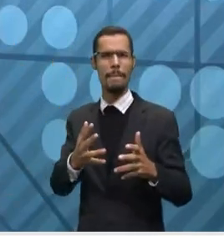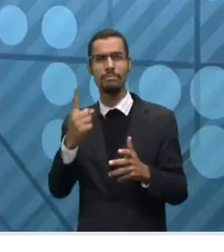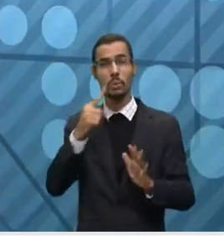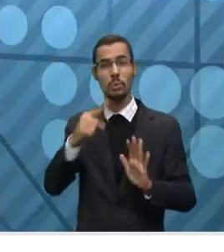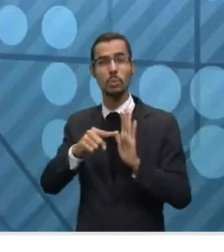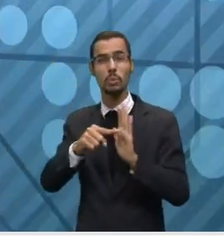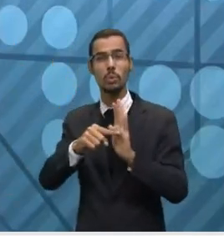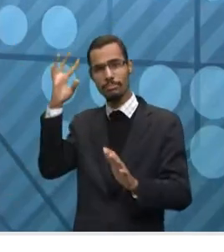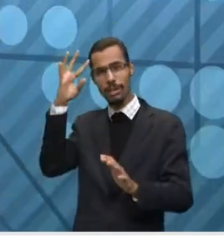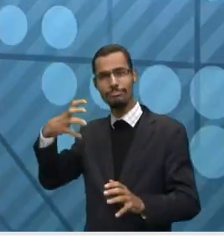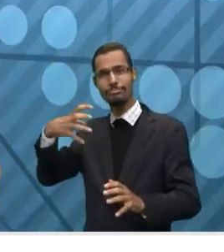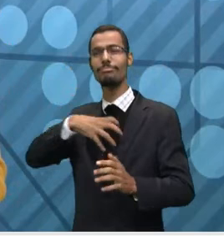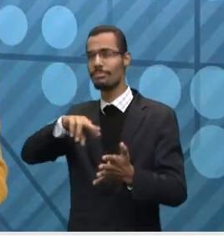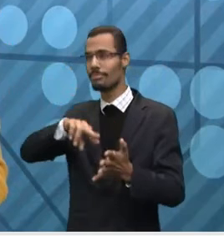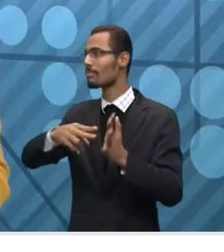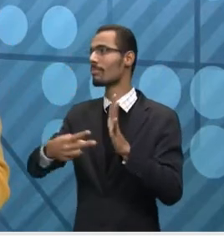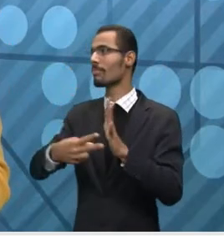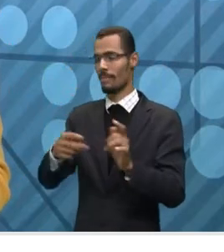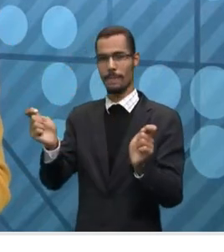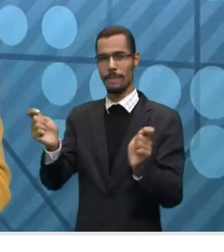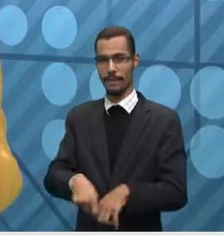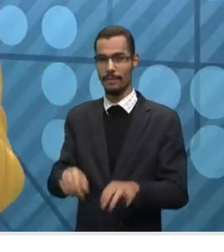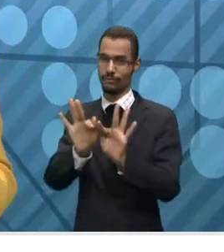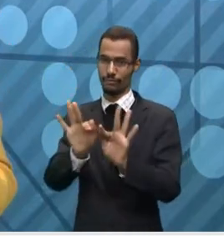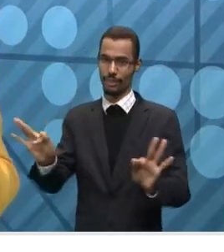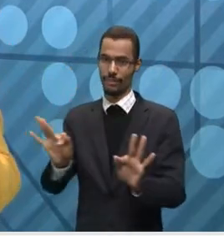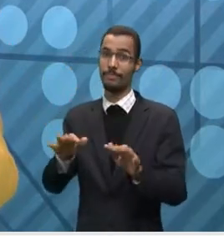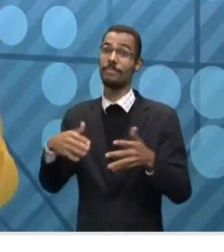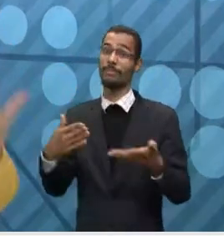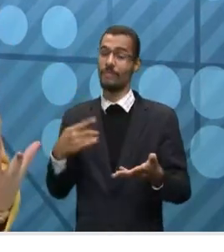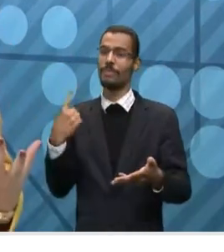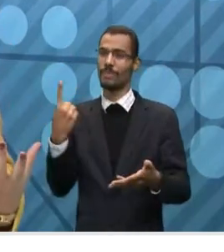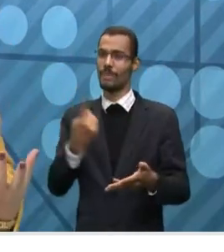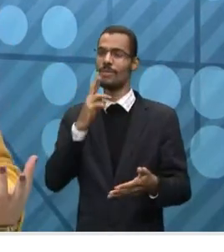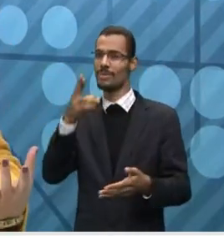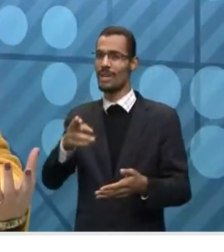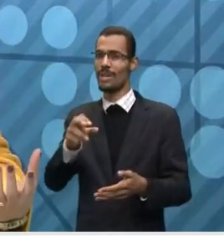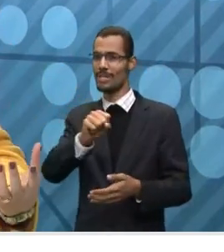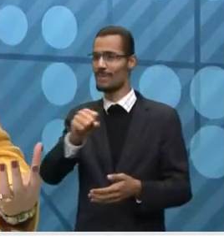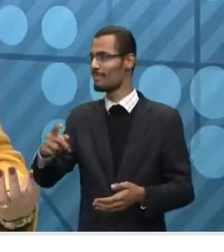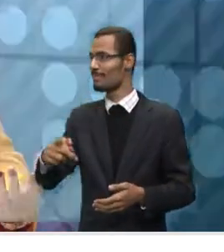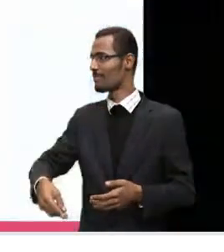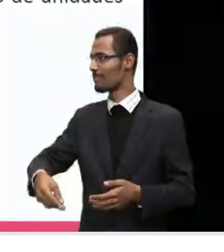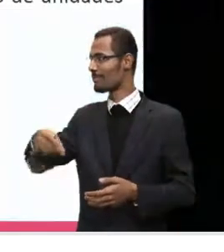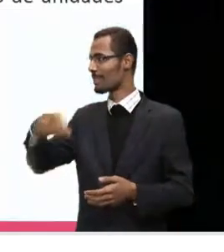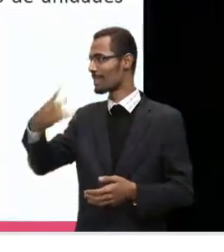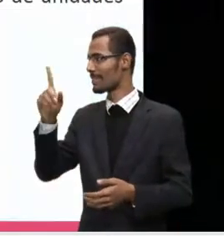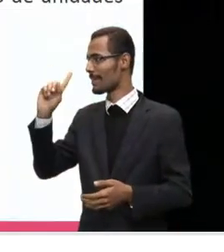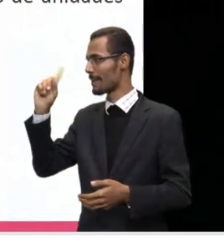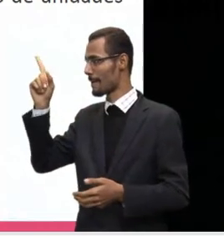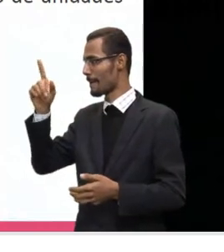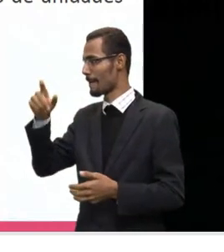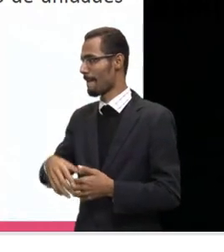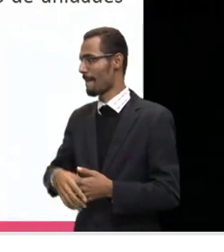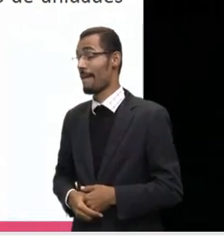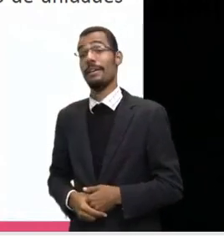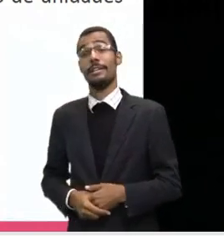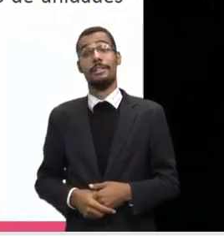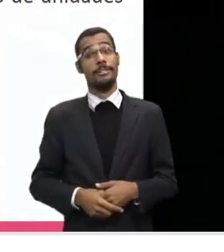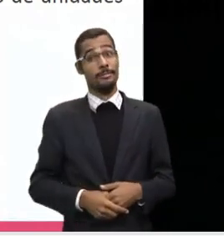ajudam a dar o exato sentido no nosso discurso. Finalizando, para resolver a situação problema, lá no quadro, nós temos o seguinte: